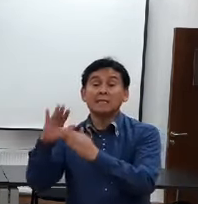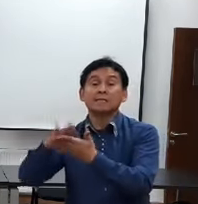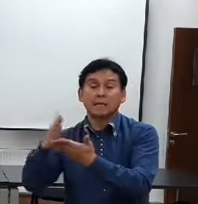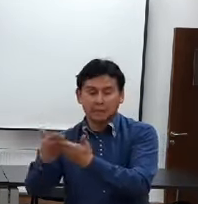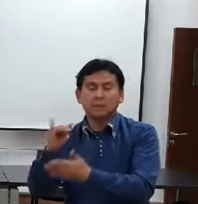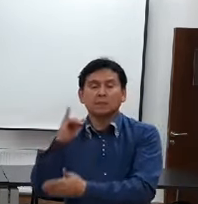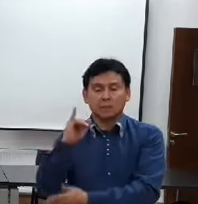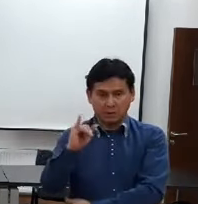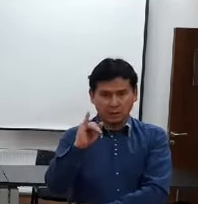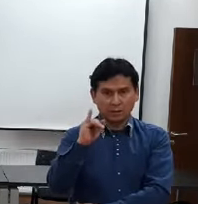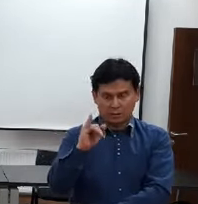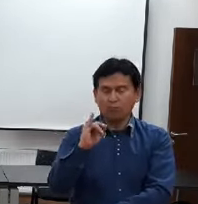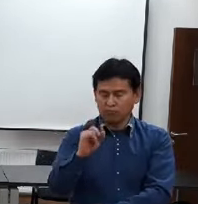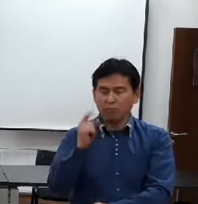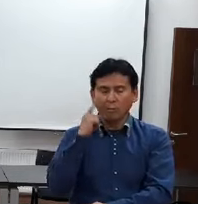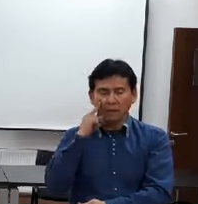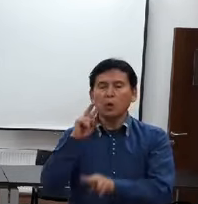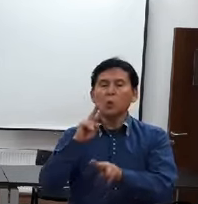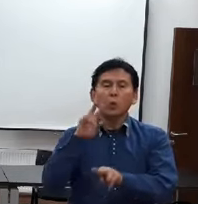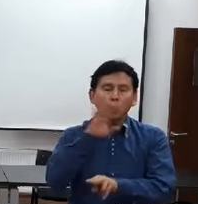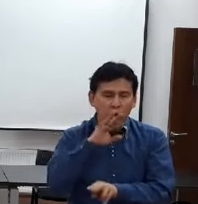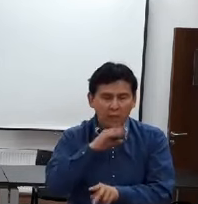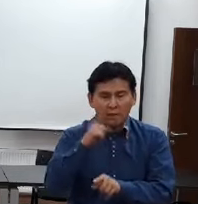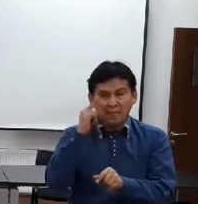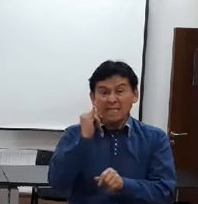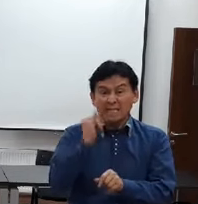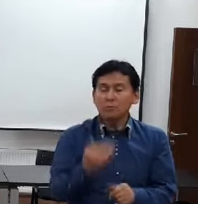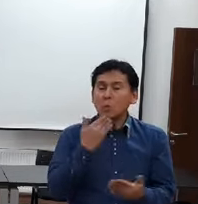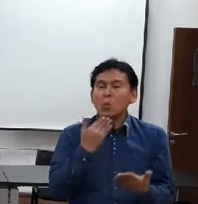a hacer uso de las residencias sanitarias siempre y cuando